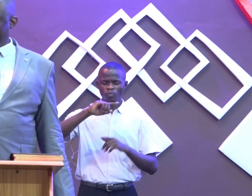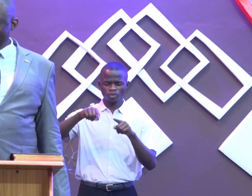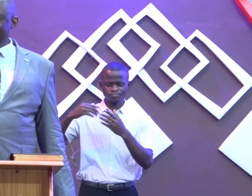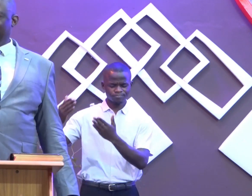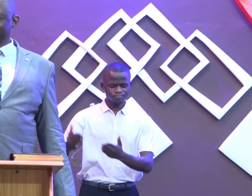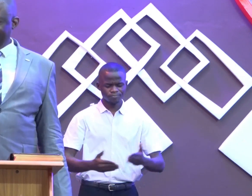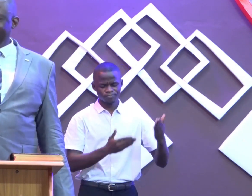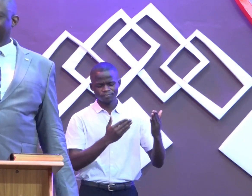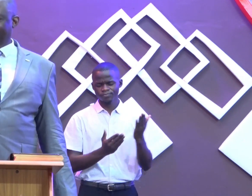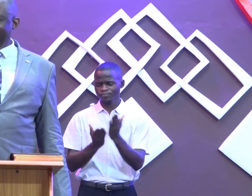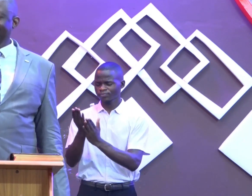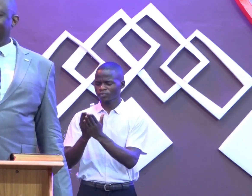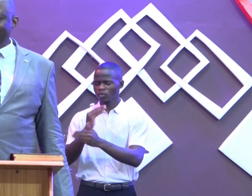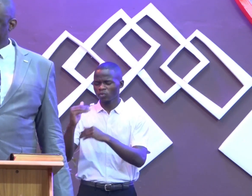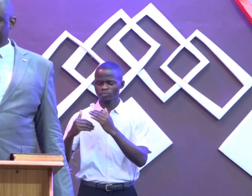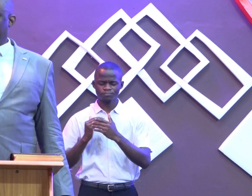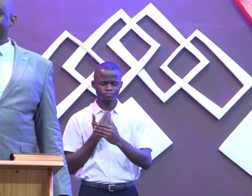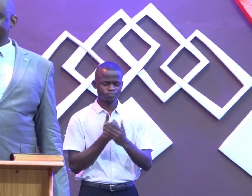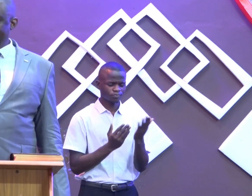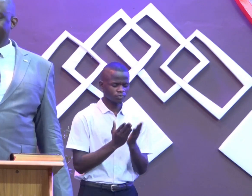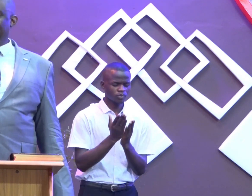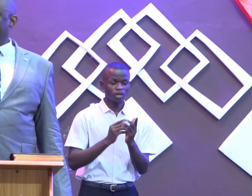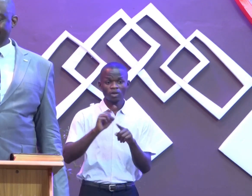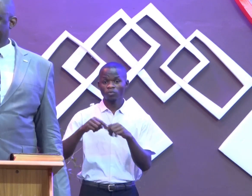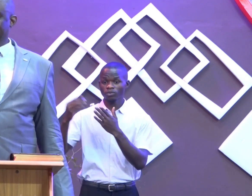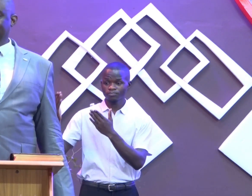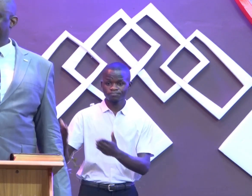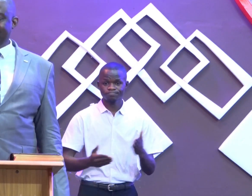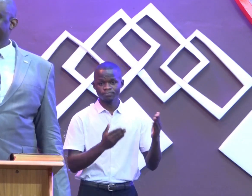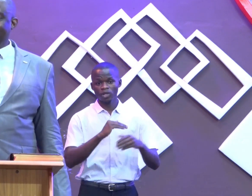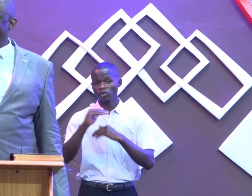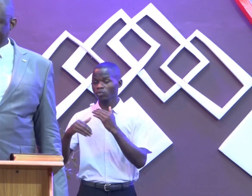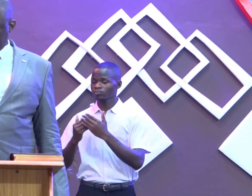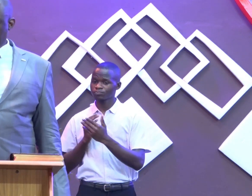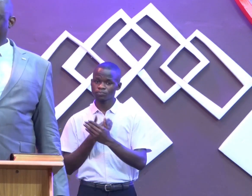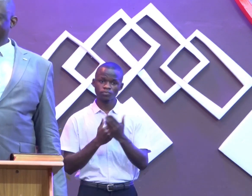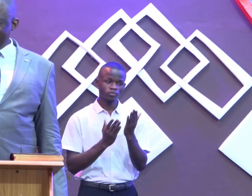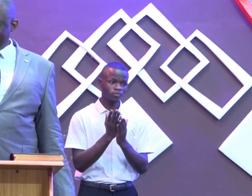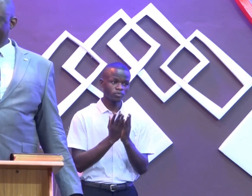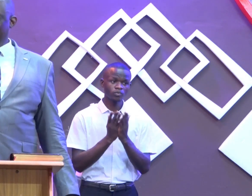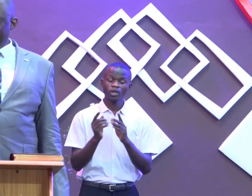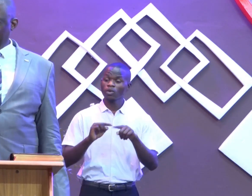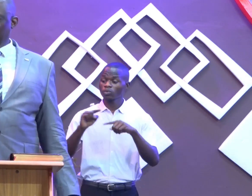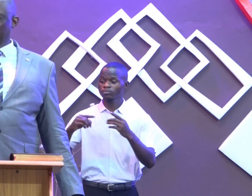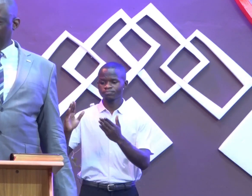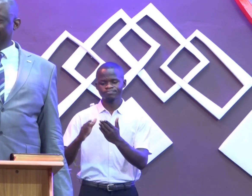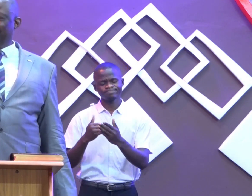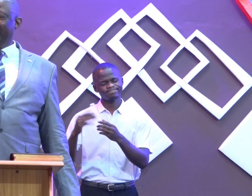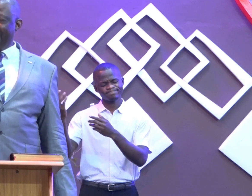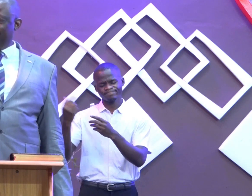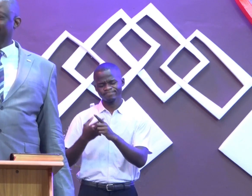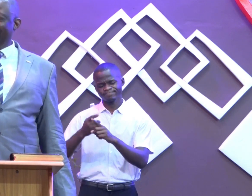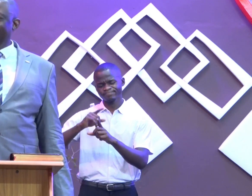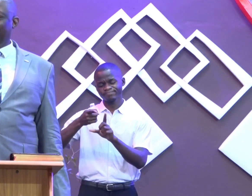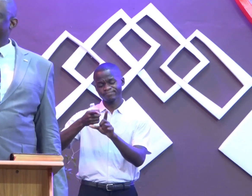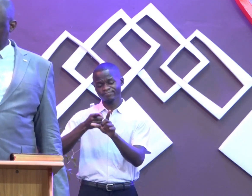Tukwaniriza mu services zaffe, tukwaniriza mu station zonna, tukwaniriza mwezi guno gwa